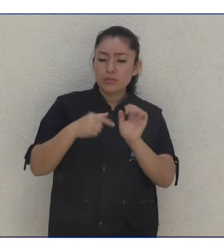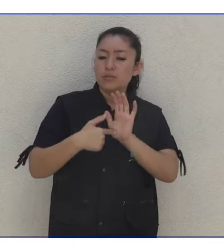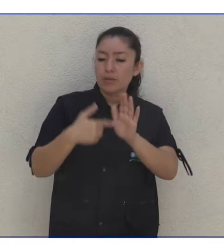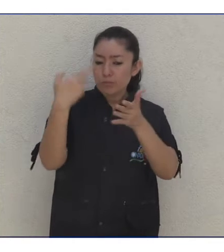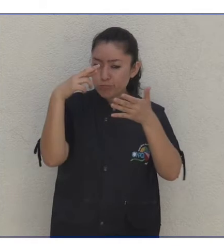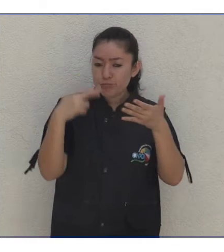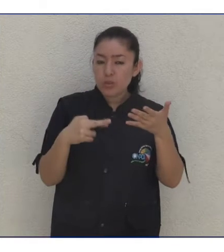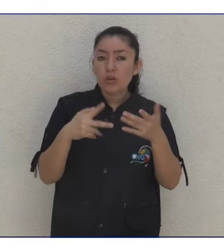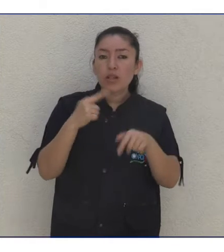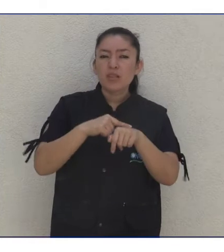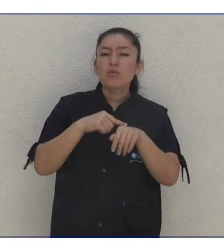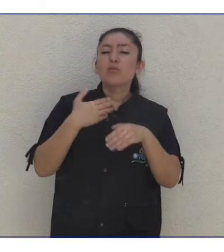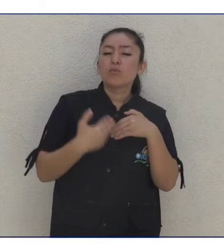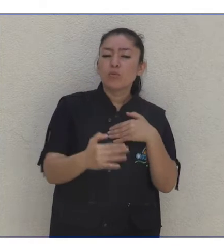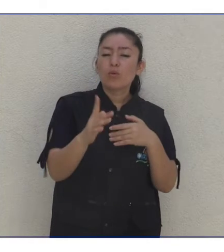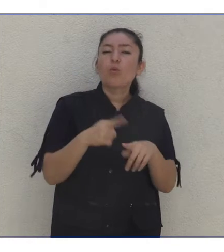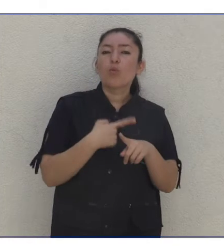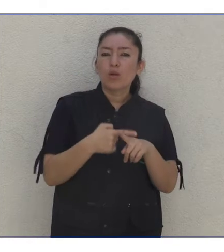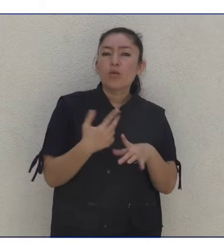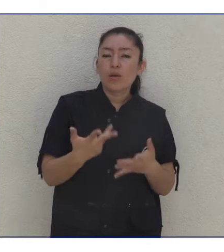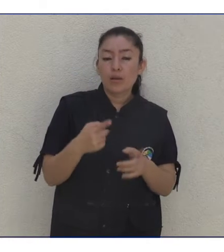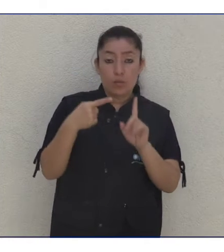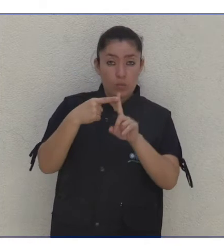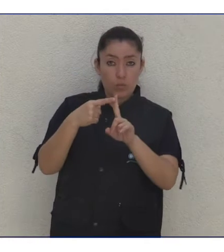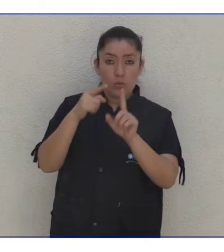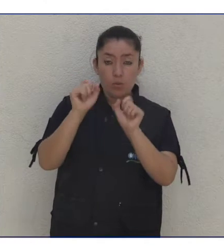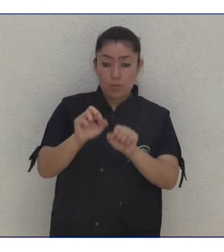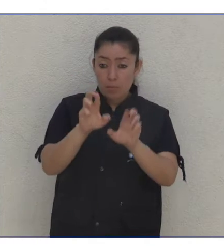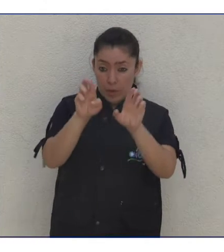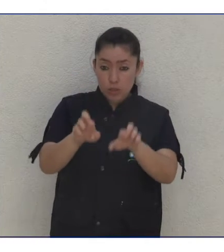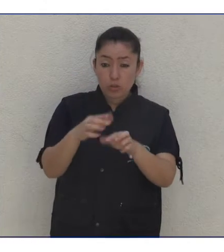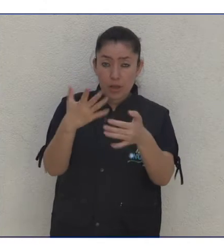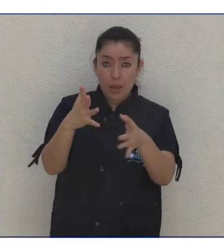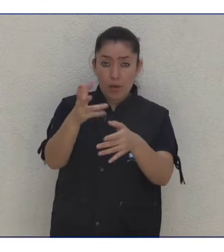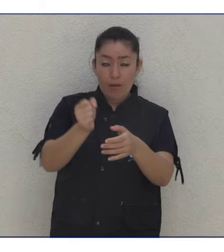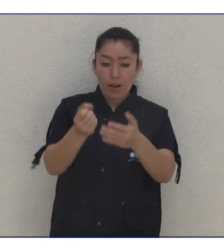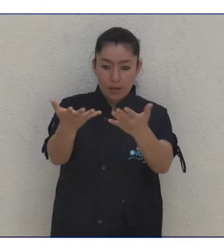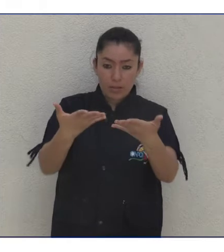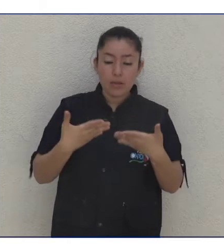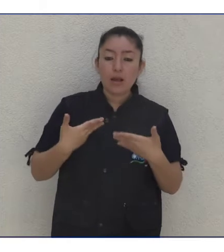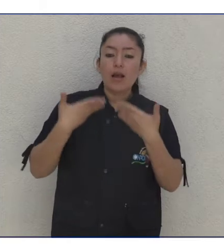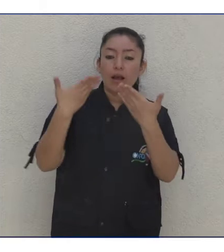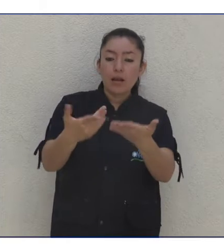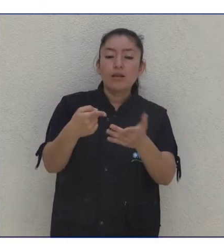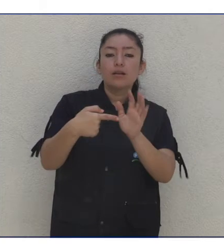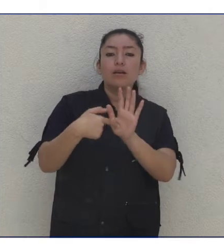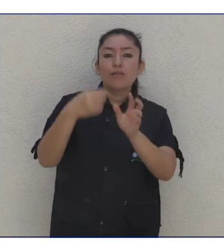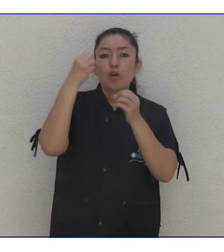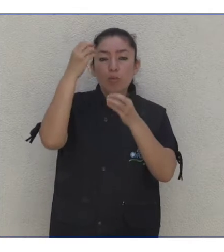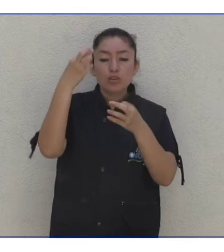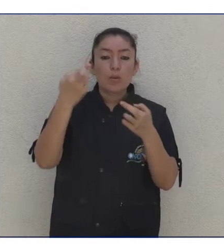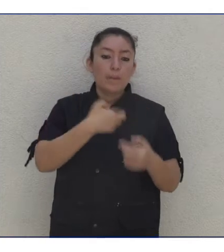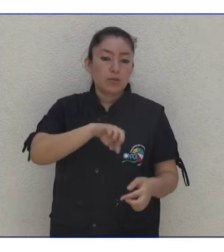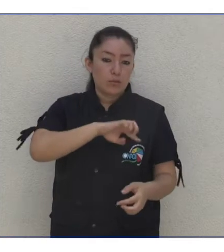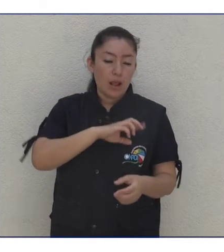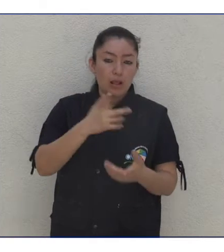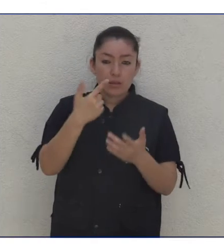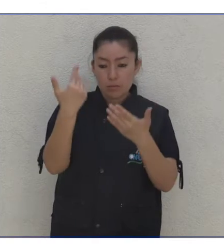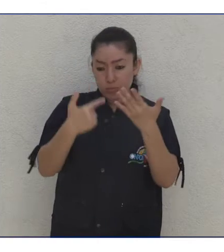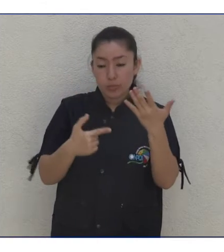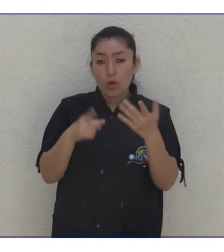y plazos cuando 1. El sujeto obligado no entregue al solicitante los datos personales solicitados o lo haga en un